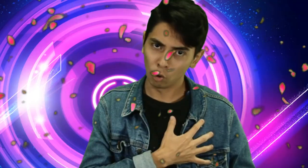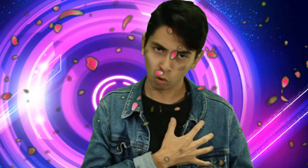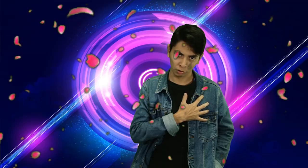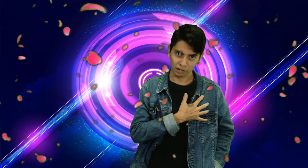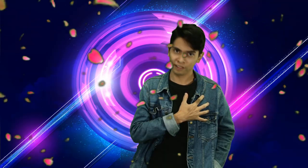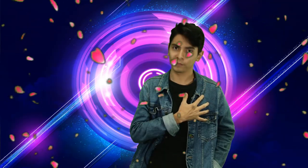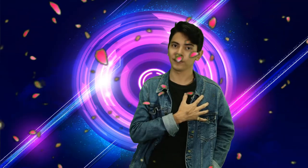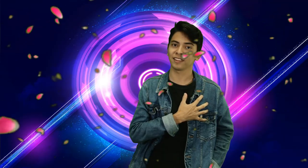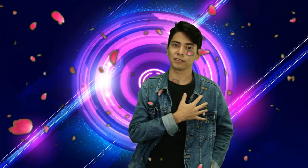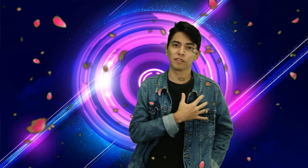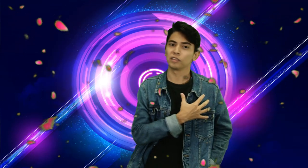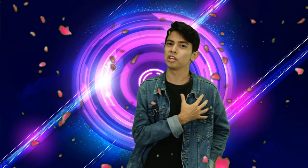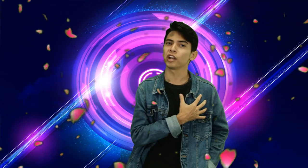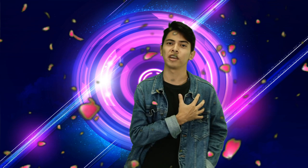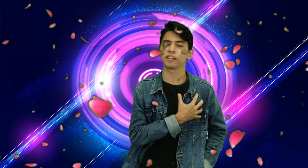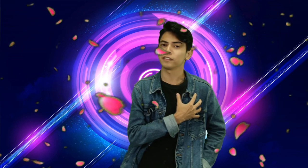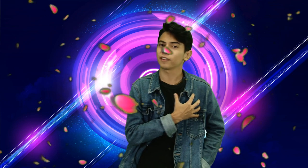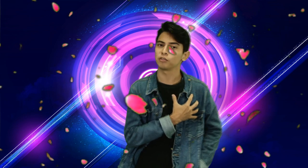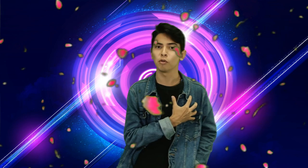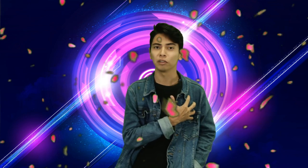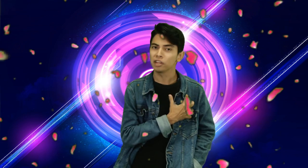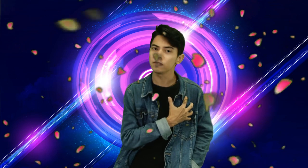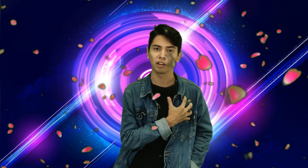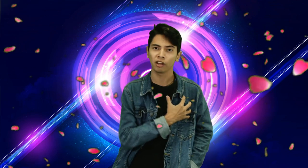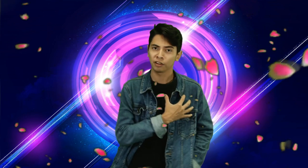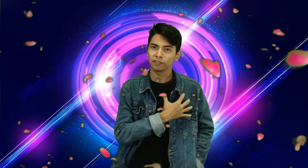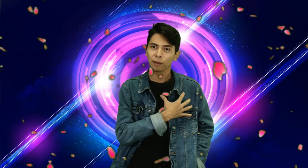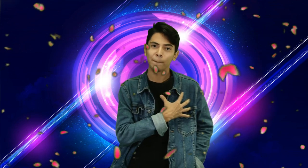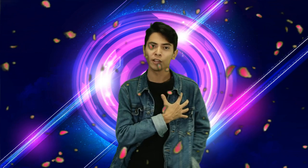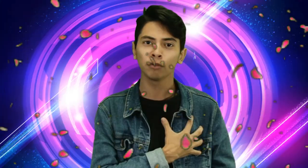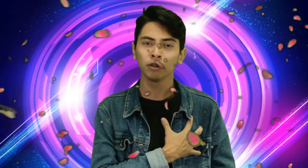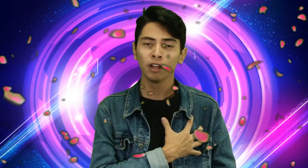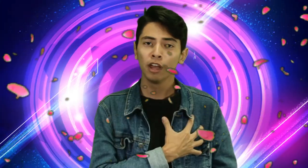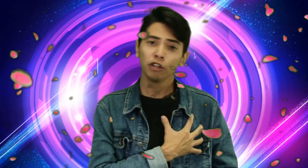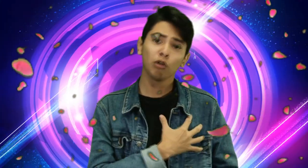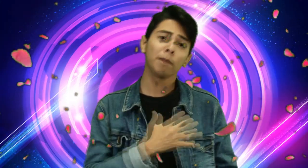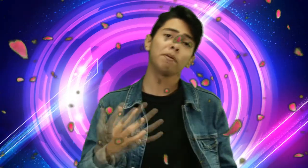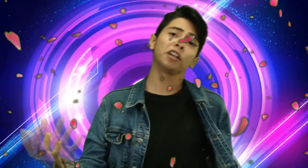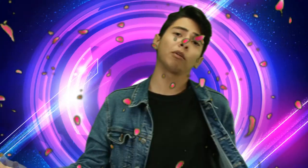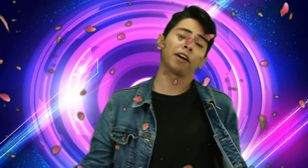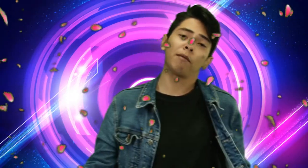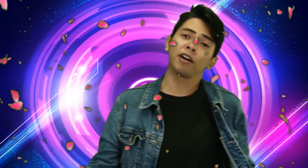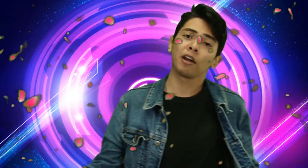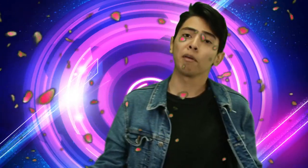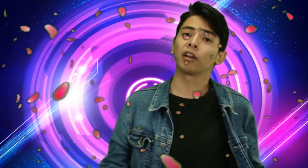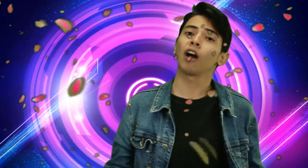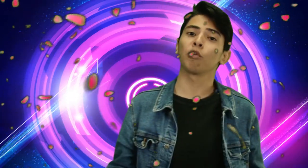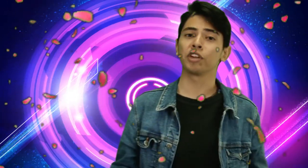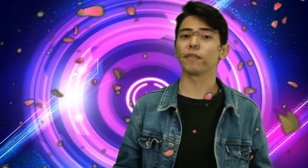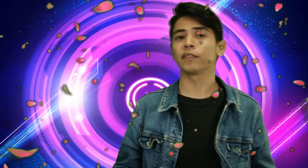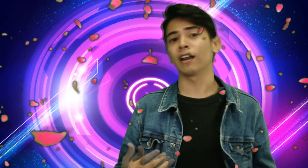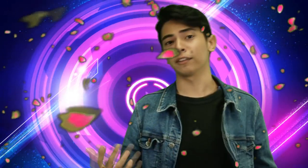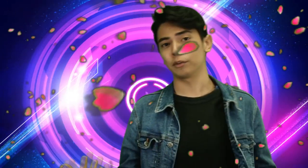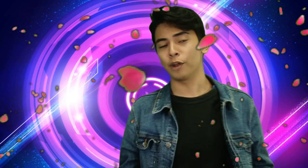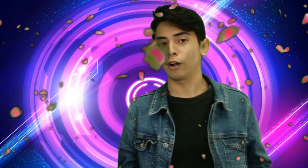le hace falta sentir aquella sensación linda que tenía el pecho yo le invito a que vaya al mercado oriental a hacer unas compras